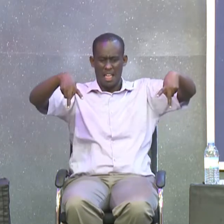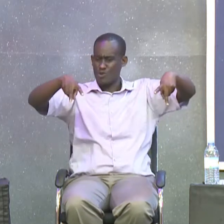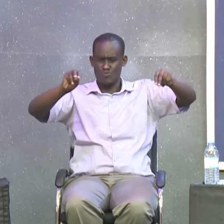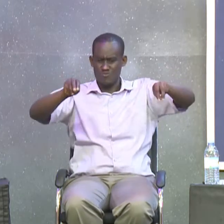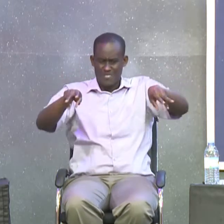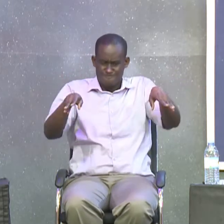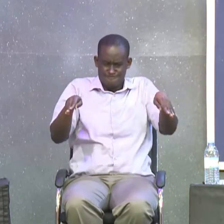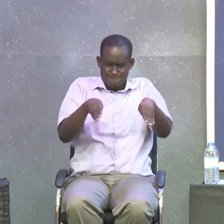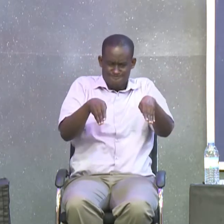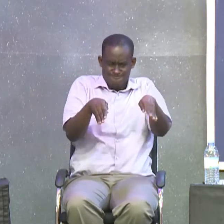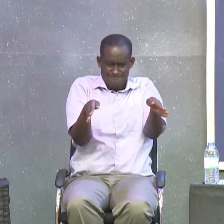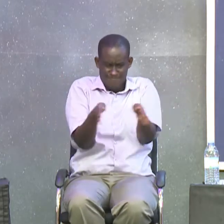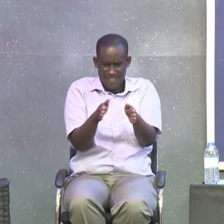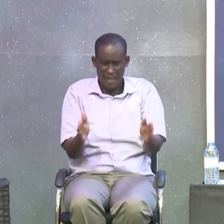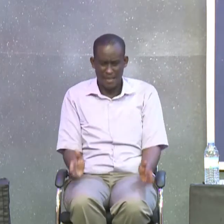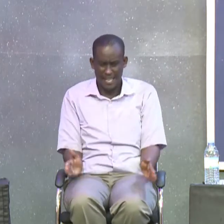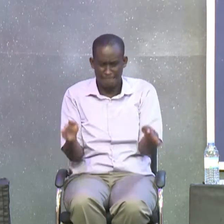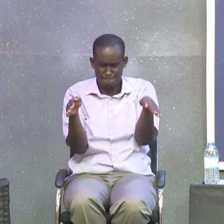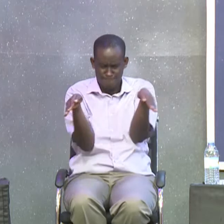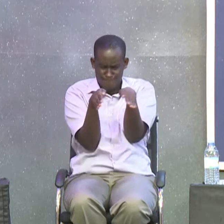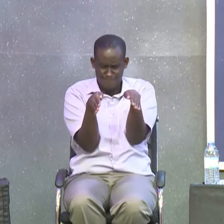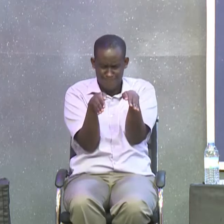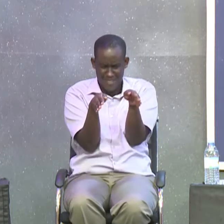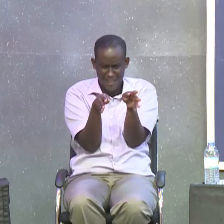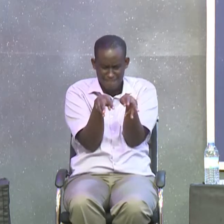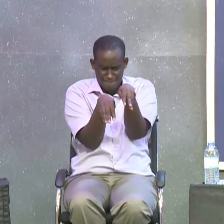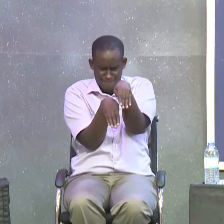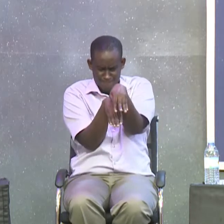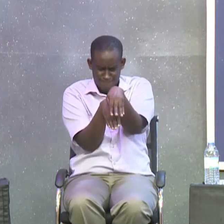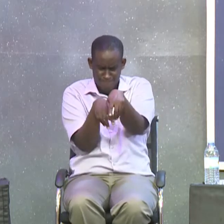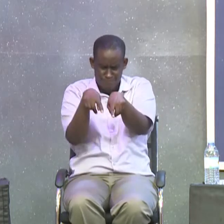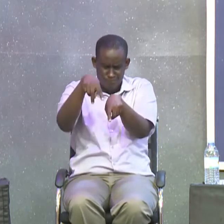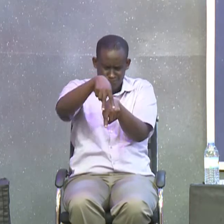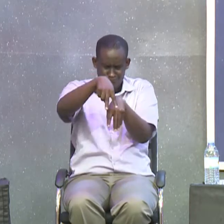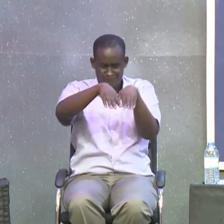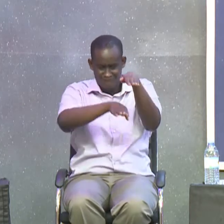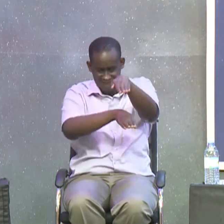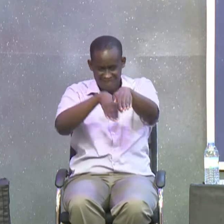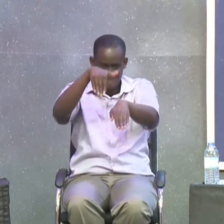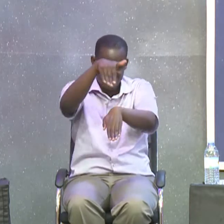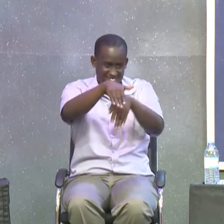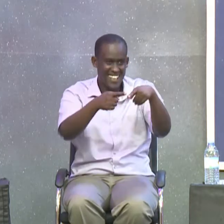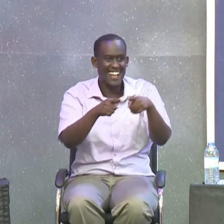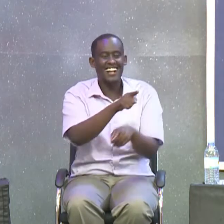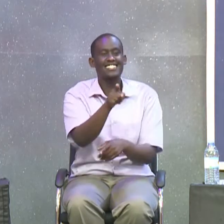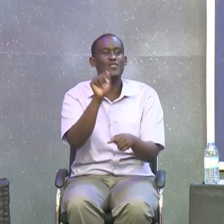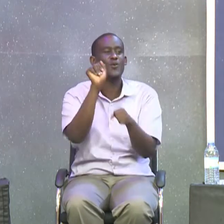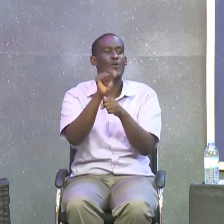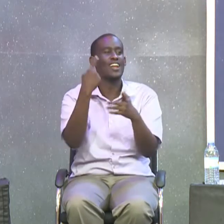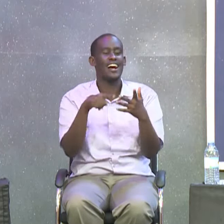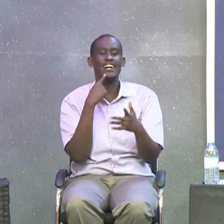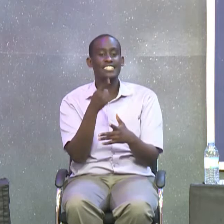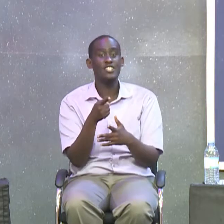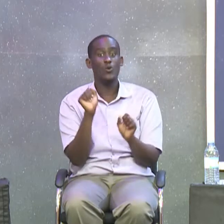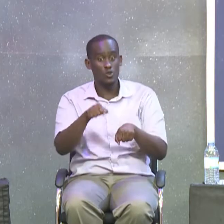olina kutambulira infact ebigere biba yina kubanga biri ekimu kiri mu maaso ga kinne waakyo okutambula obulungi kiwayina okukola